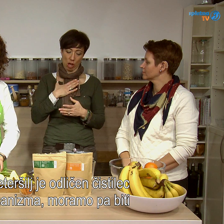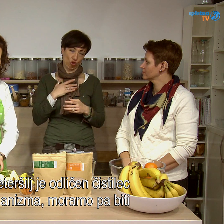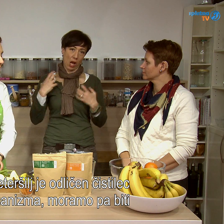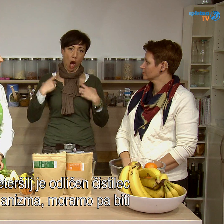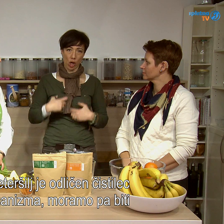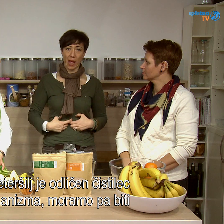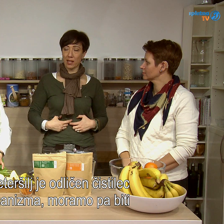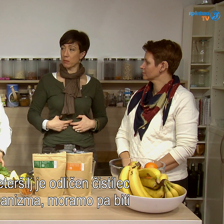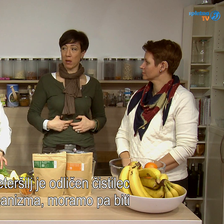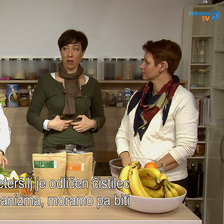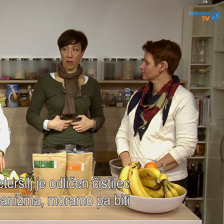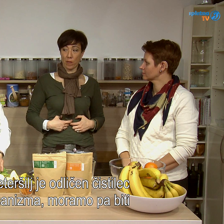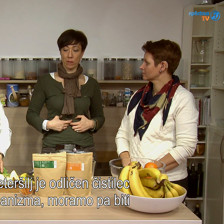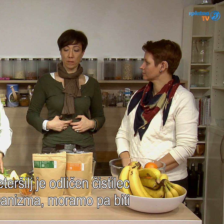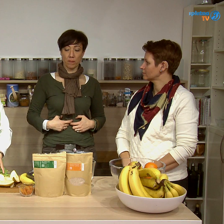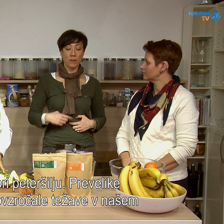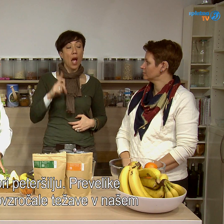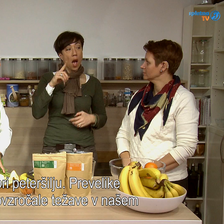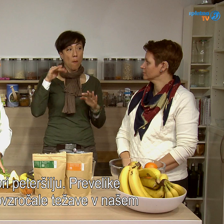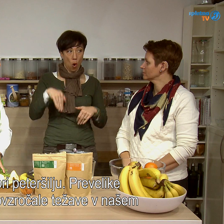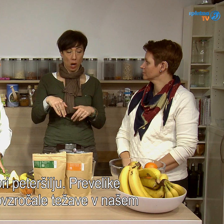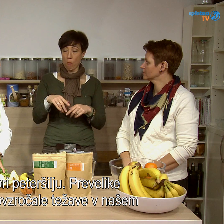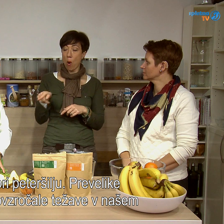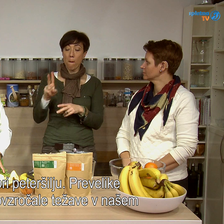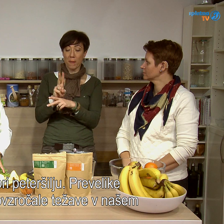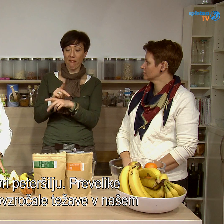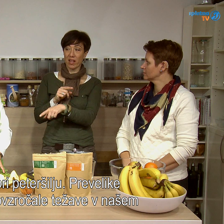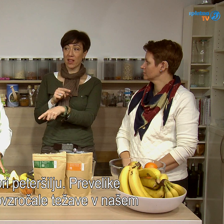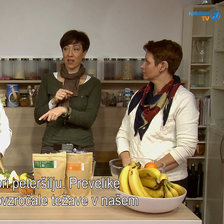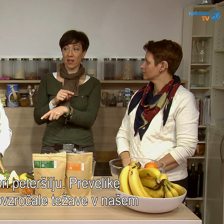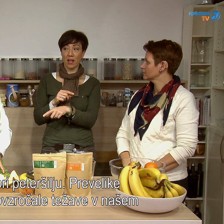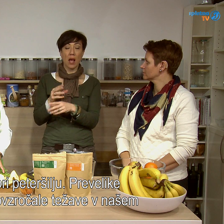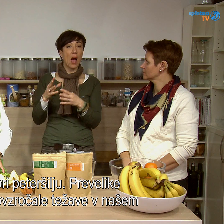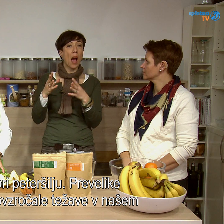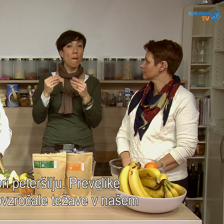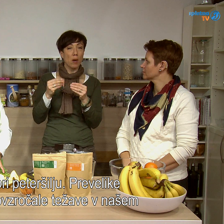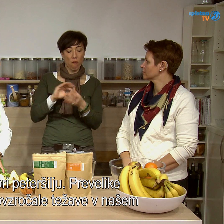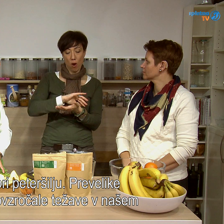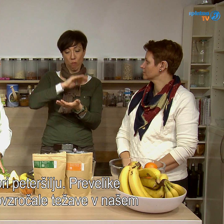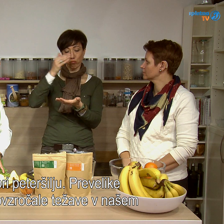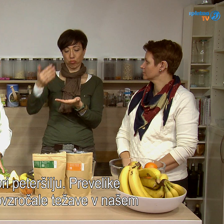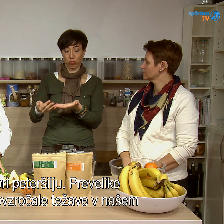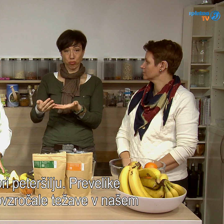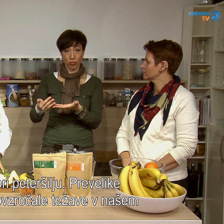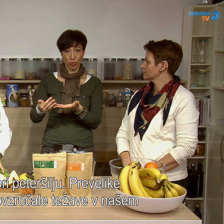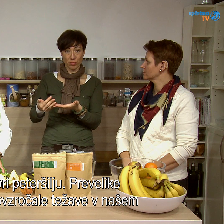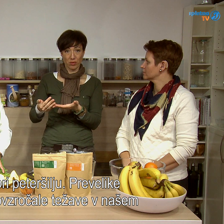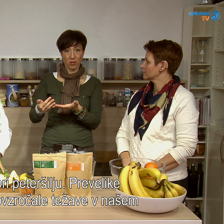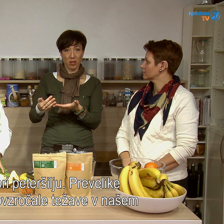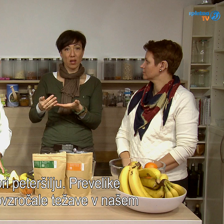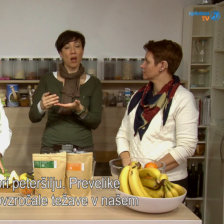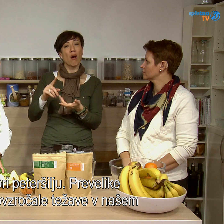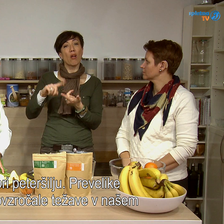organizma. Moramo pa biti previdni pri peteršilju. Prevelike količine